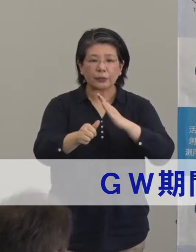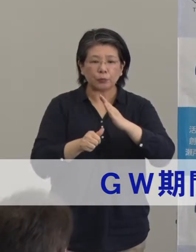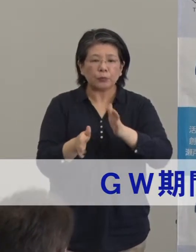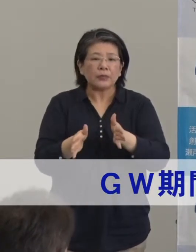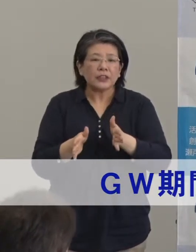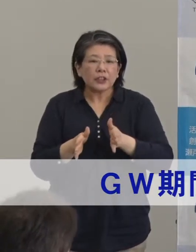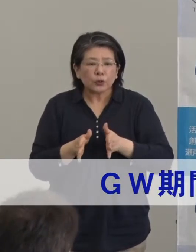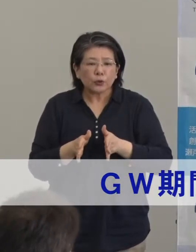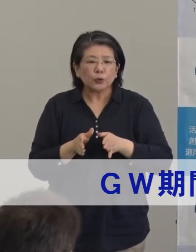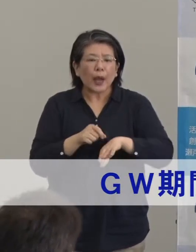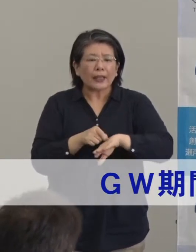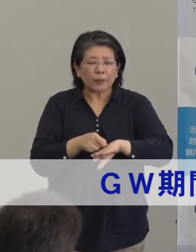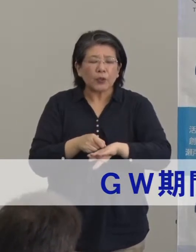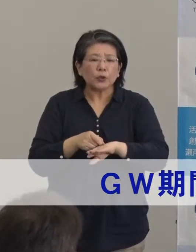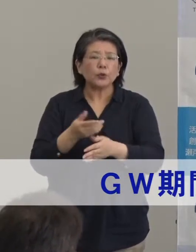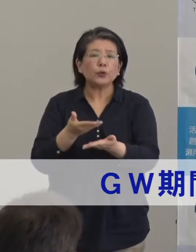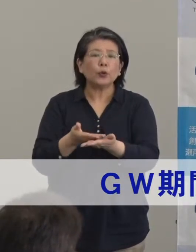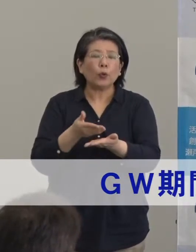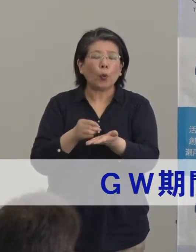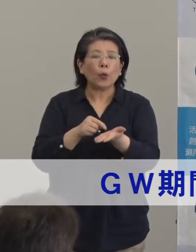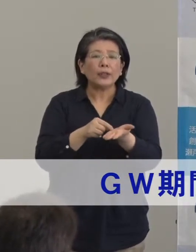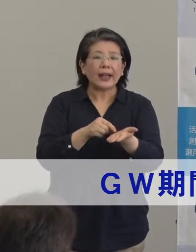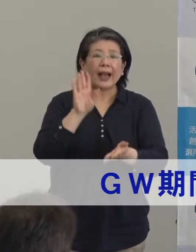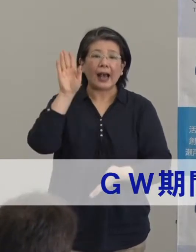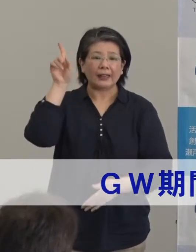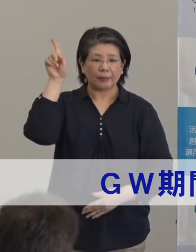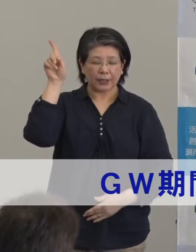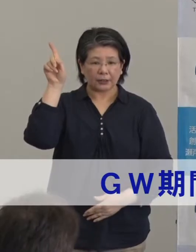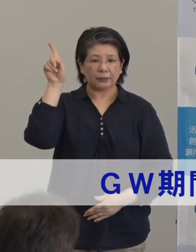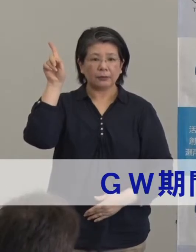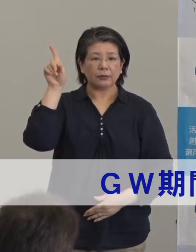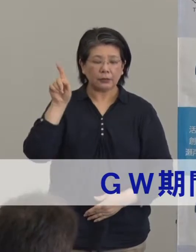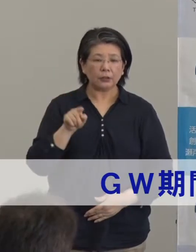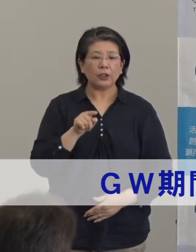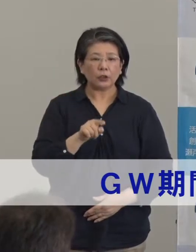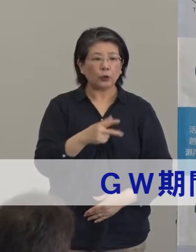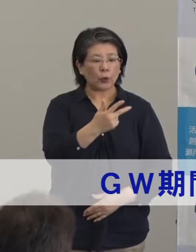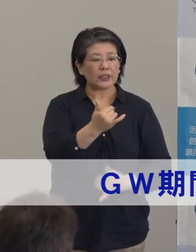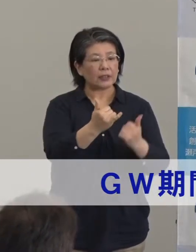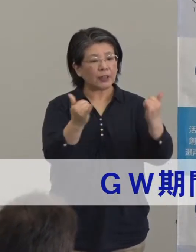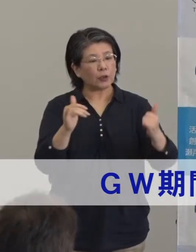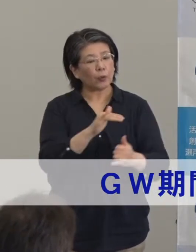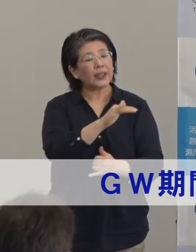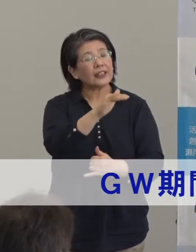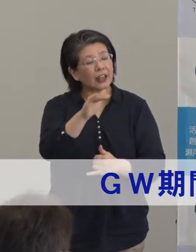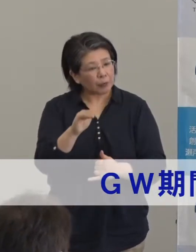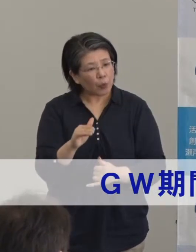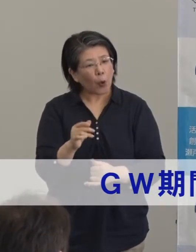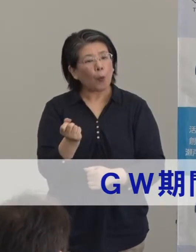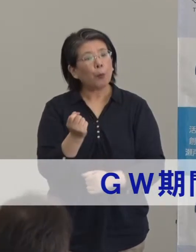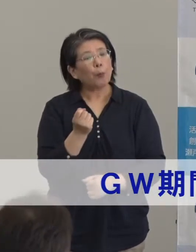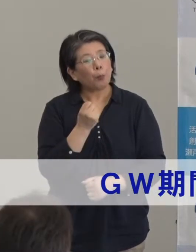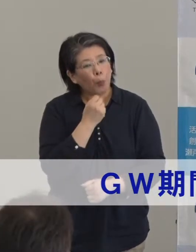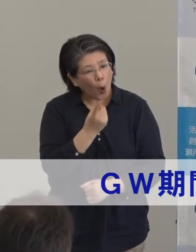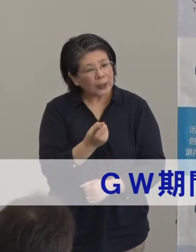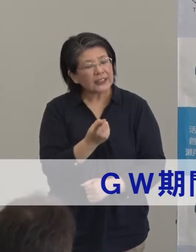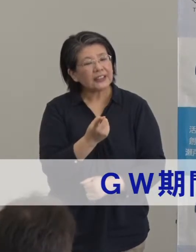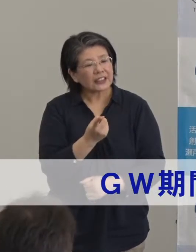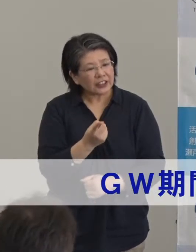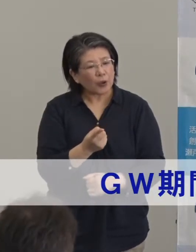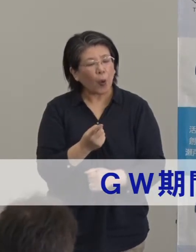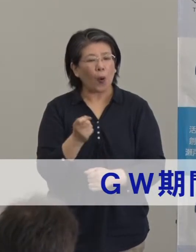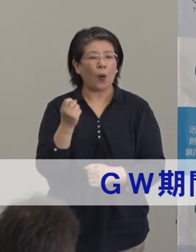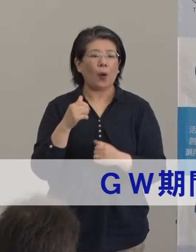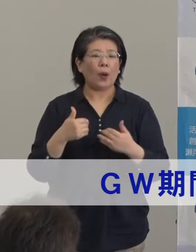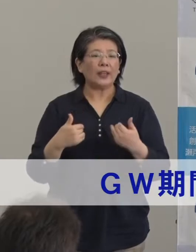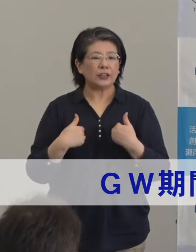を厳しく要請もしてされておるところでございますので、そのような形で市民の皆様にはぜひとも今一度、できるだけ不要不急